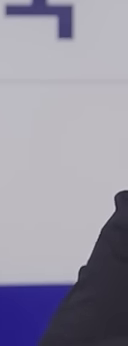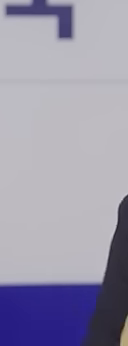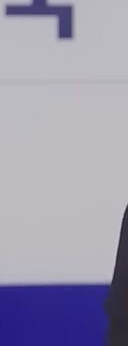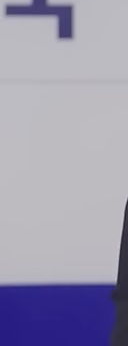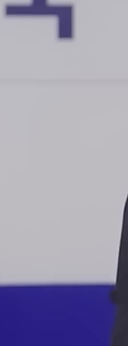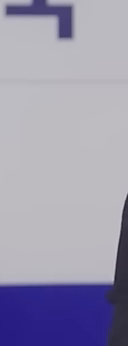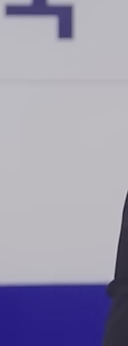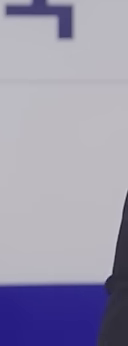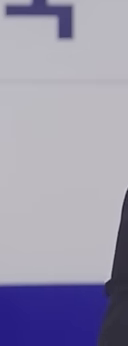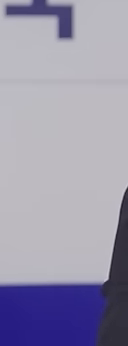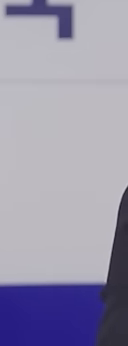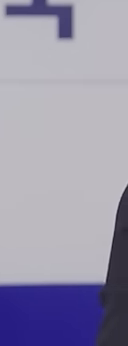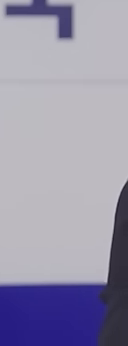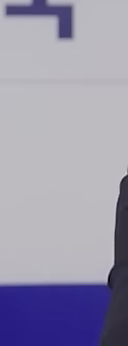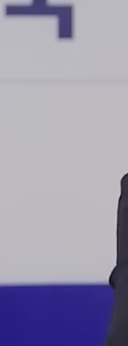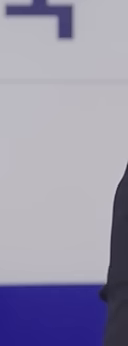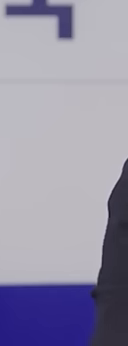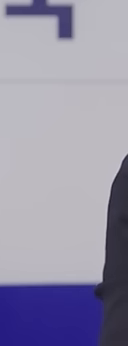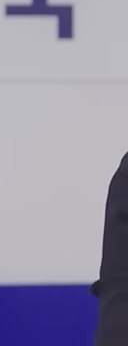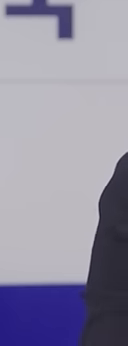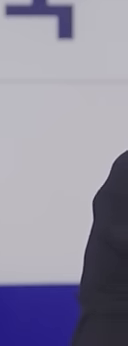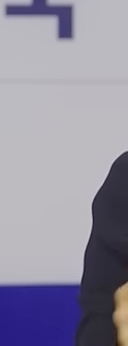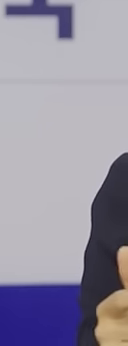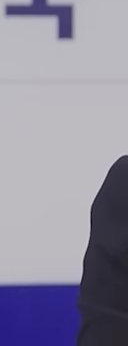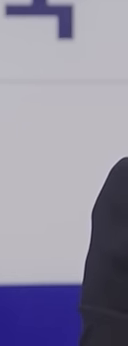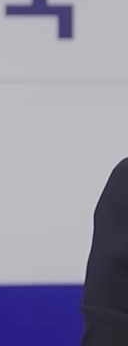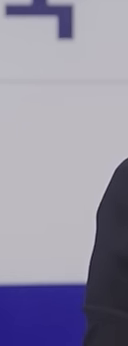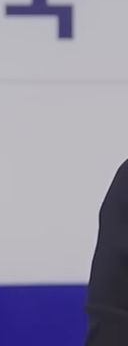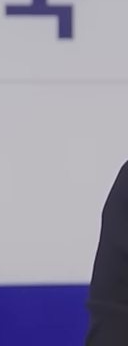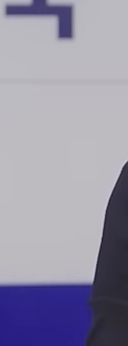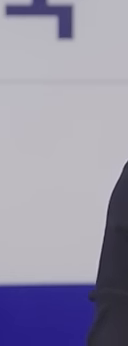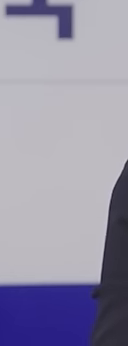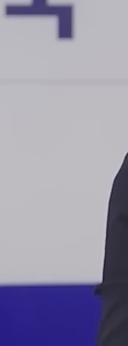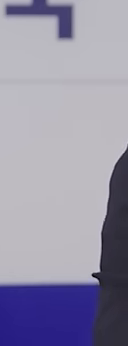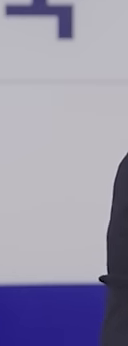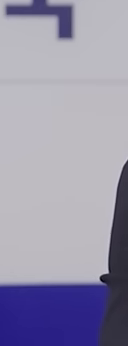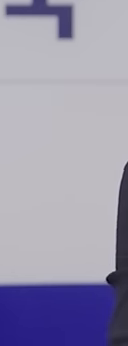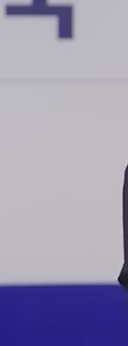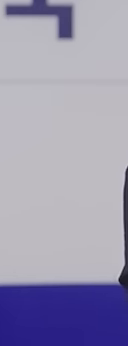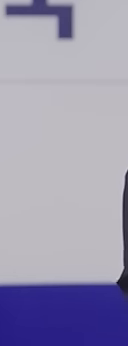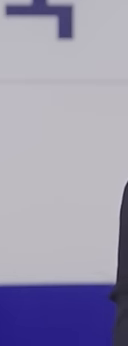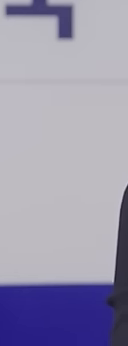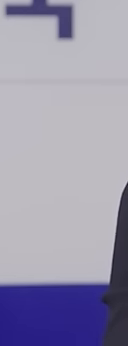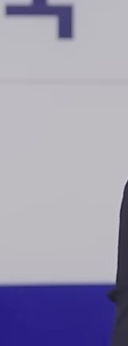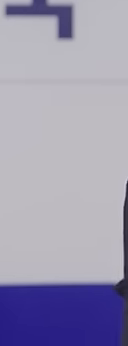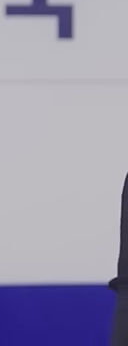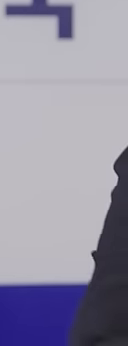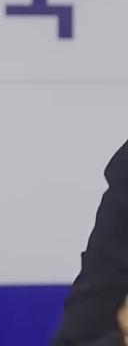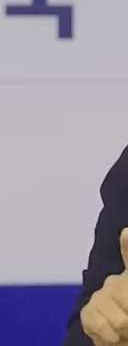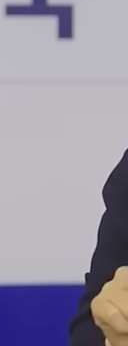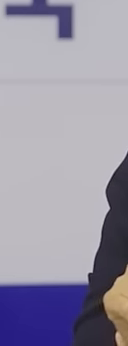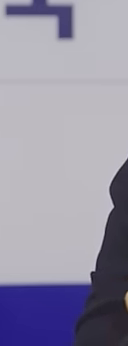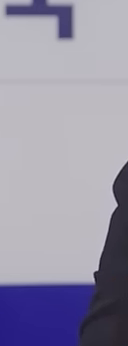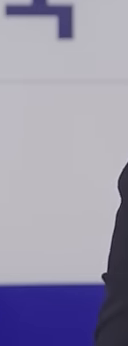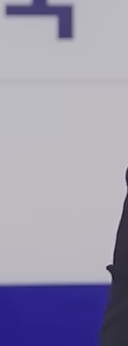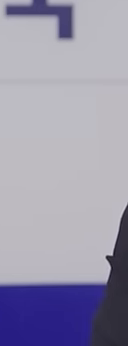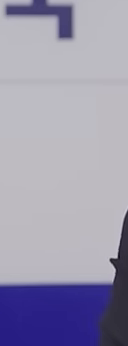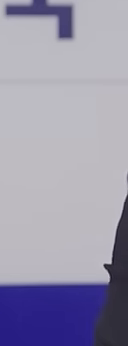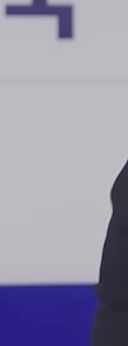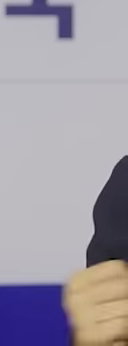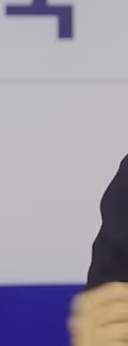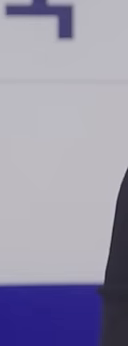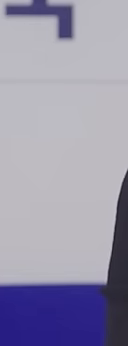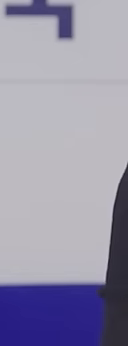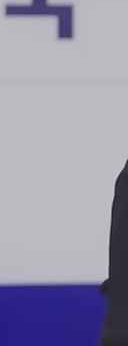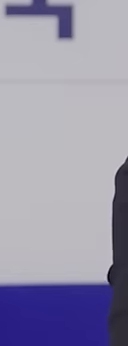것들은 다 이해관계가 다르기 때문에 이견이 있고 아주 심한 경우는